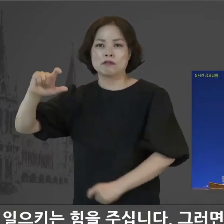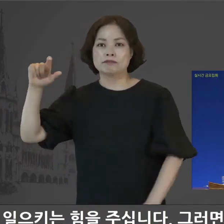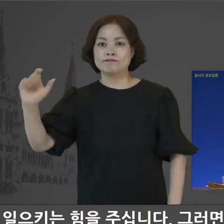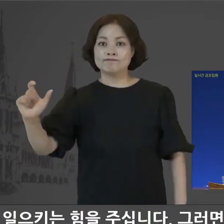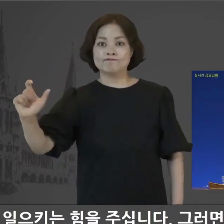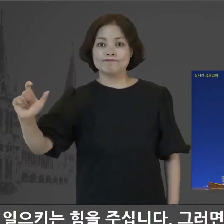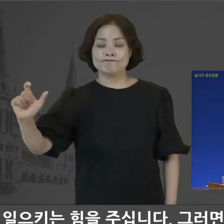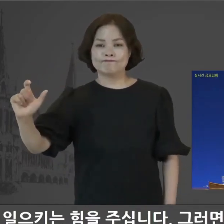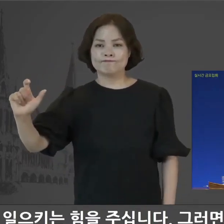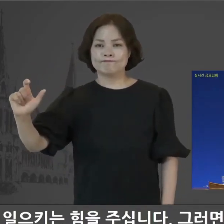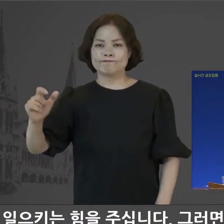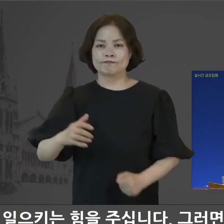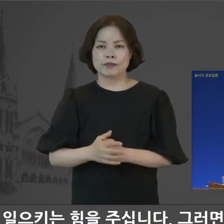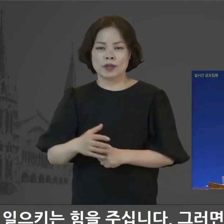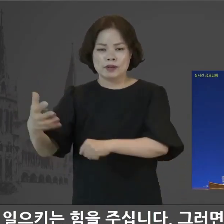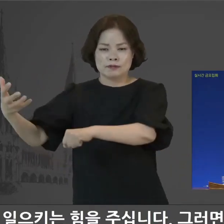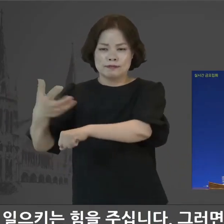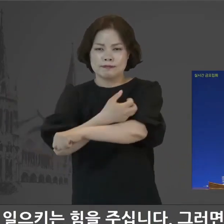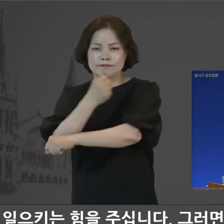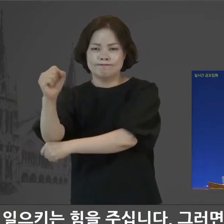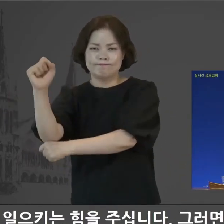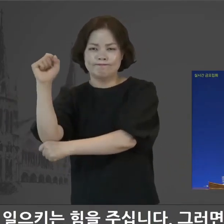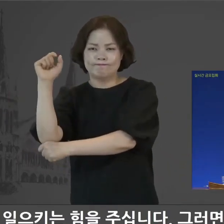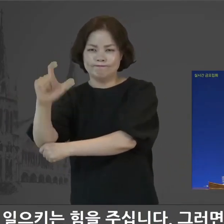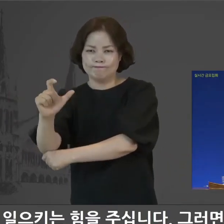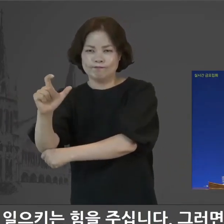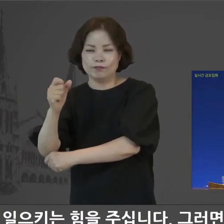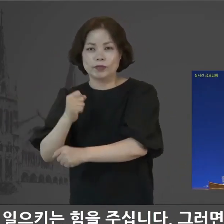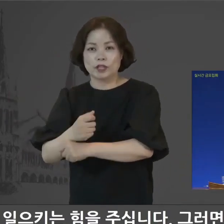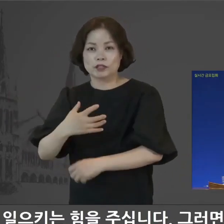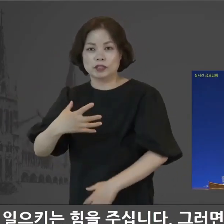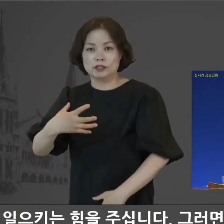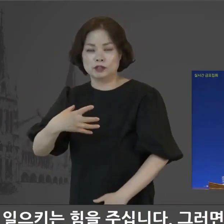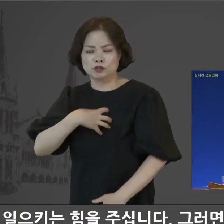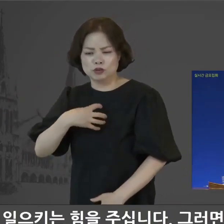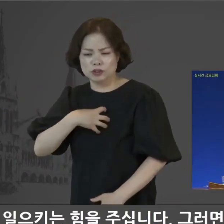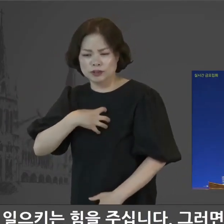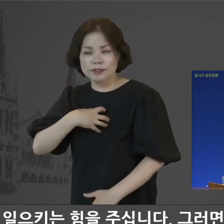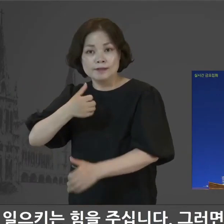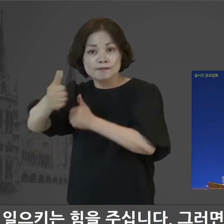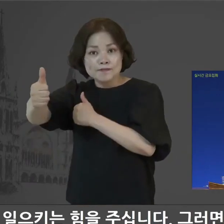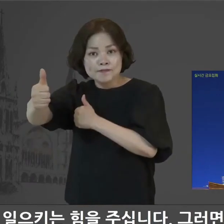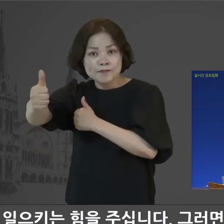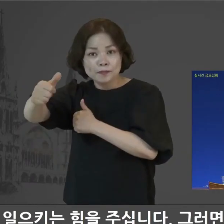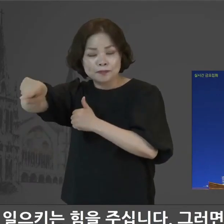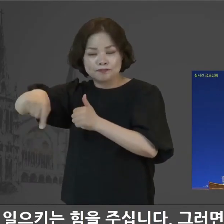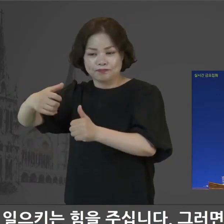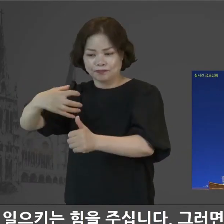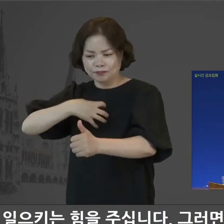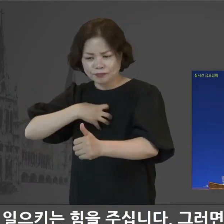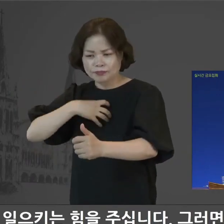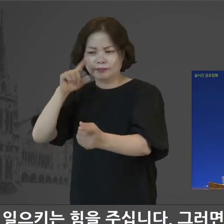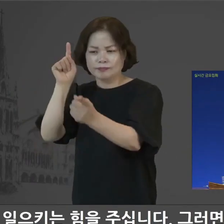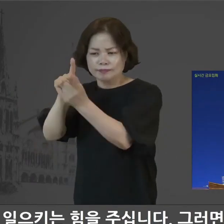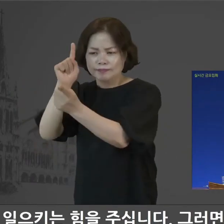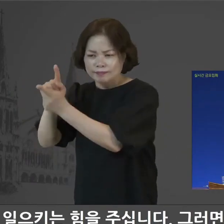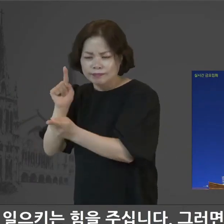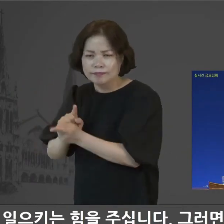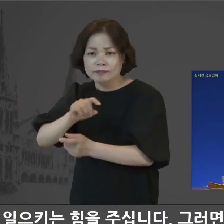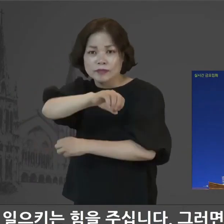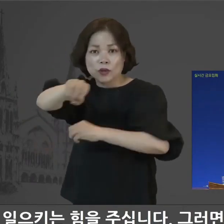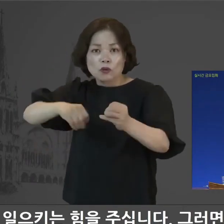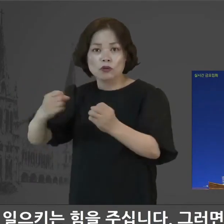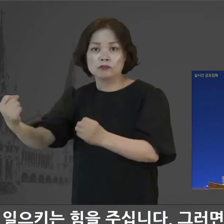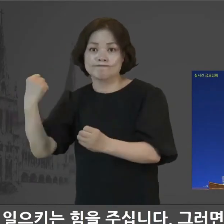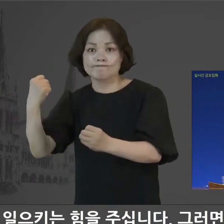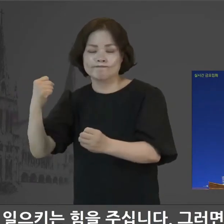걸 보여주는 겁니다. 계속 반복됩니다. 위기가 오고 바울은 그 위기를 이기고, 위기가 오고 위기를 이기고,